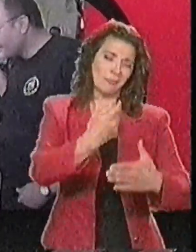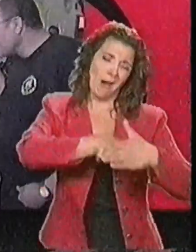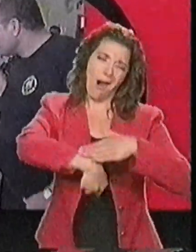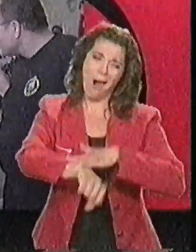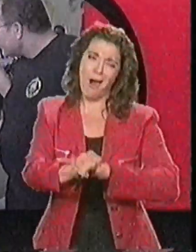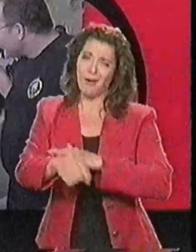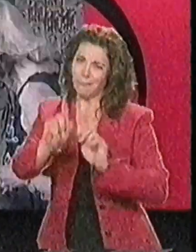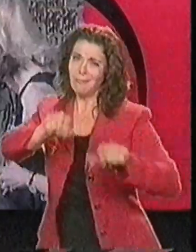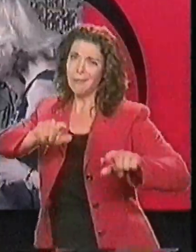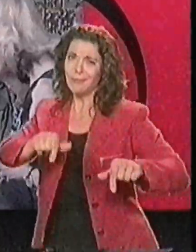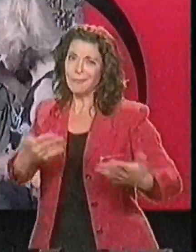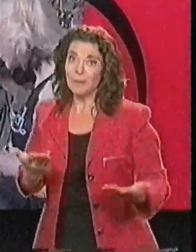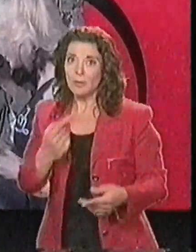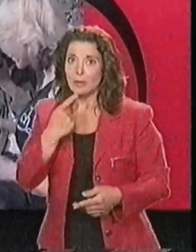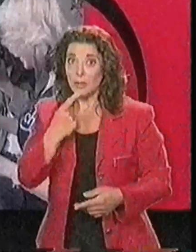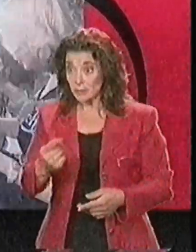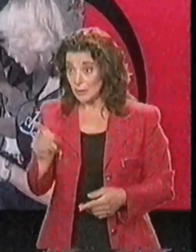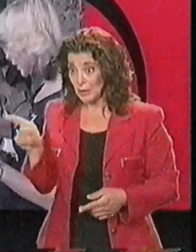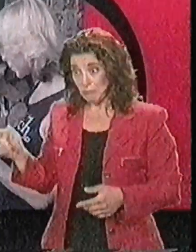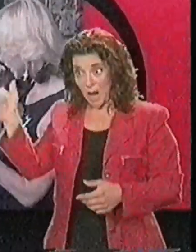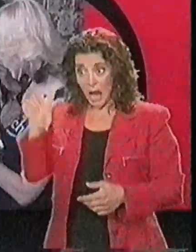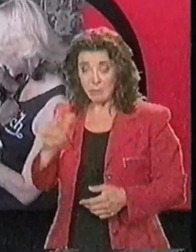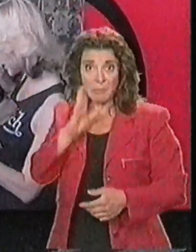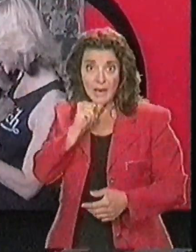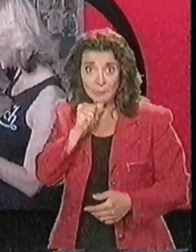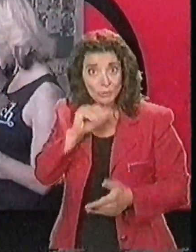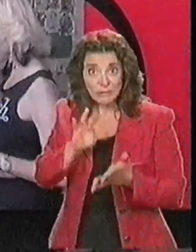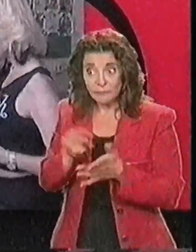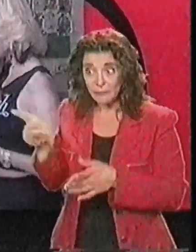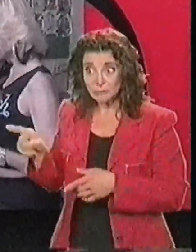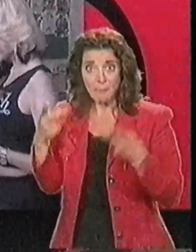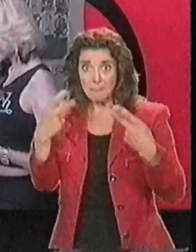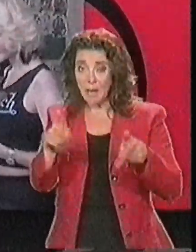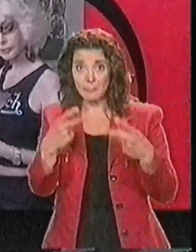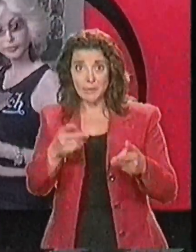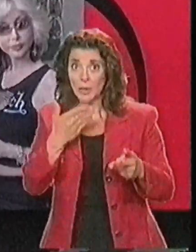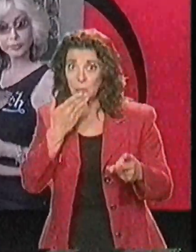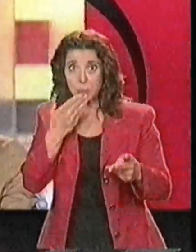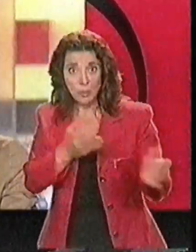dire qu'elle-même hier n'avait pas pu voter. Ses papiers n'étaient pas en règle.